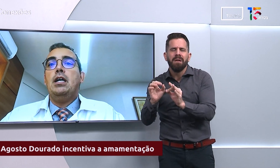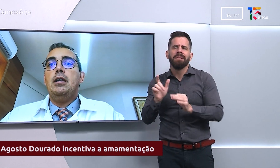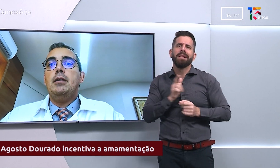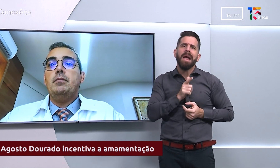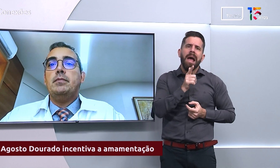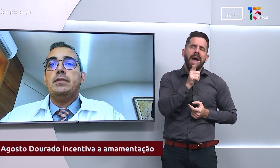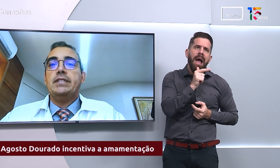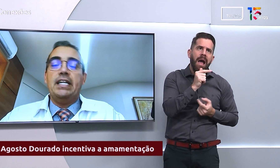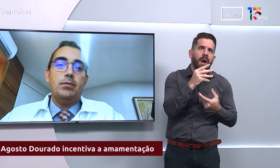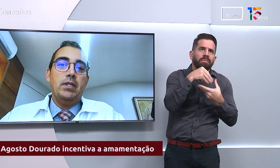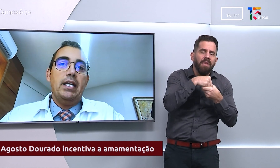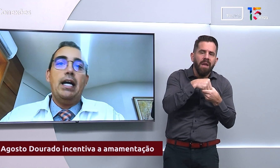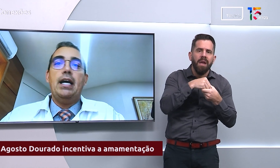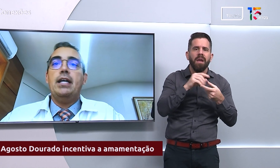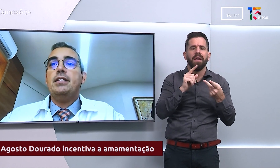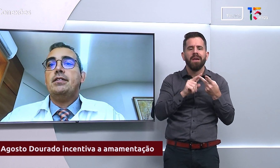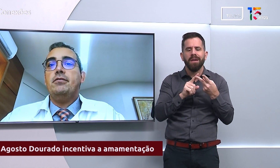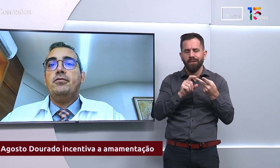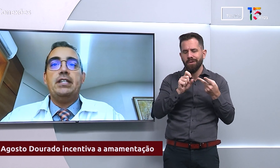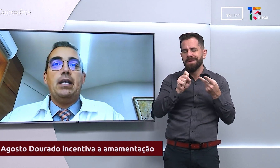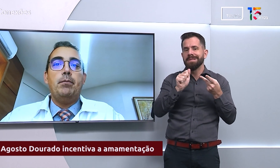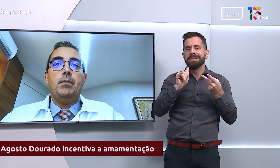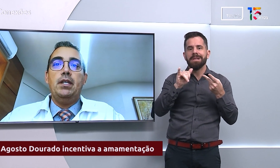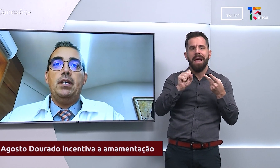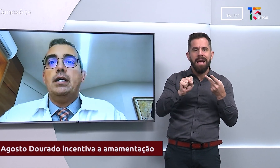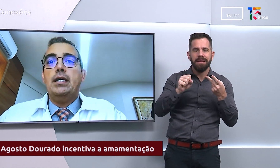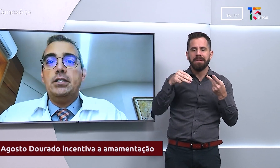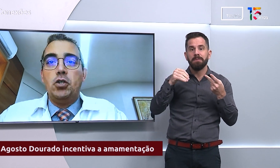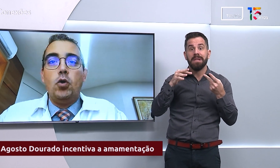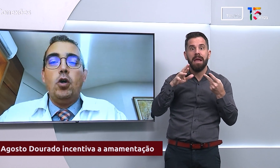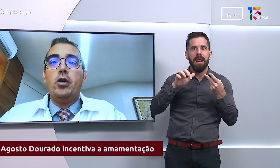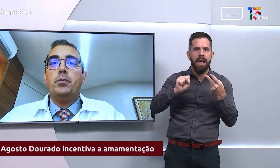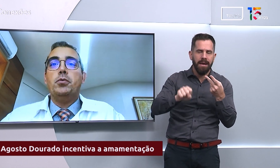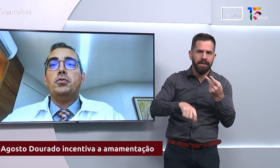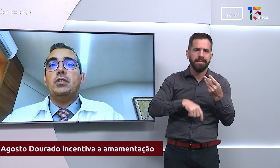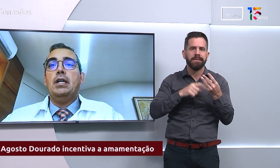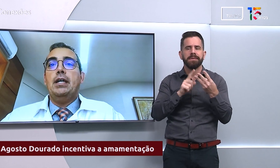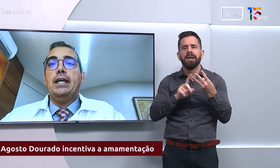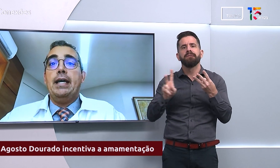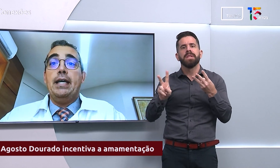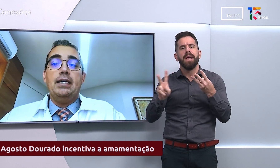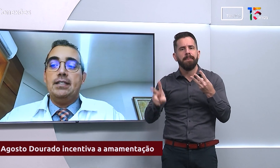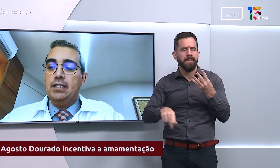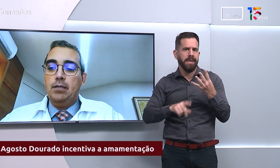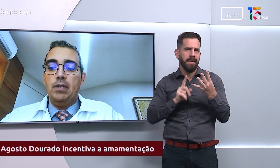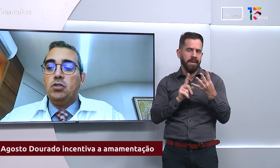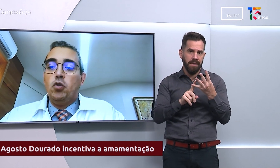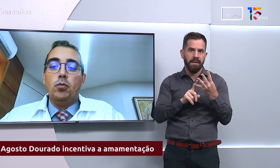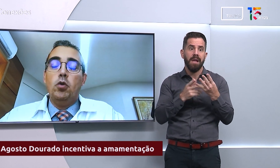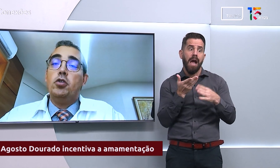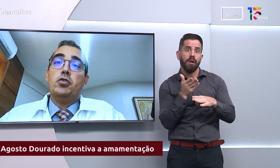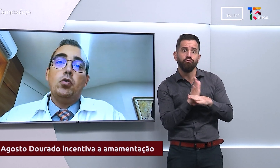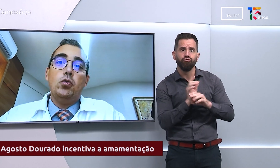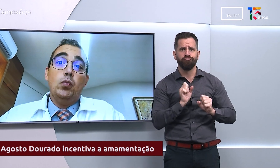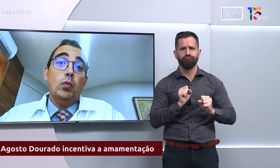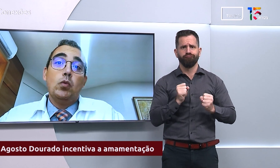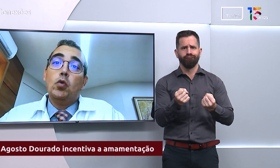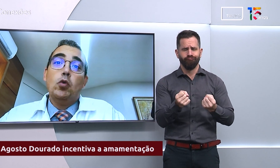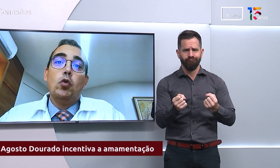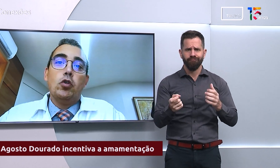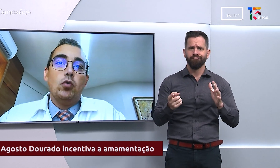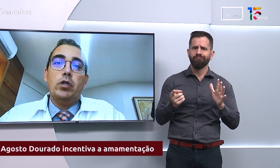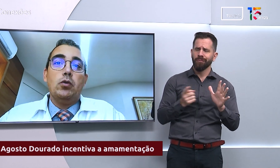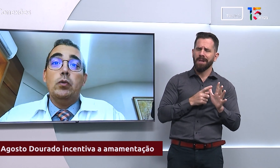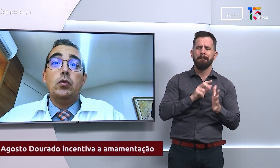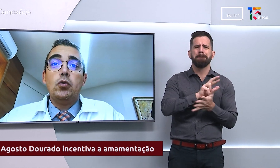água, sais minerais, vitaminas, anticorpos, enzimas, hormônios,